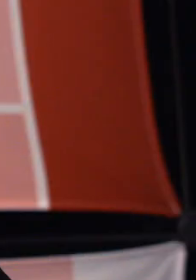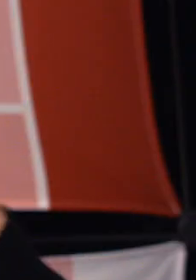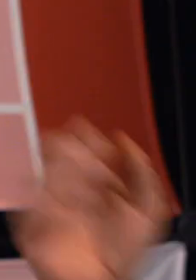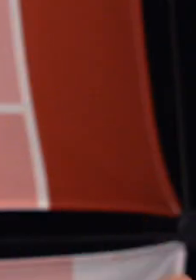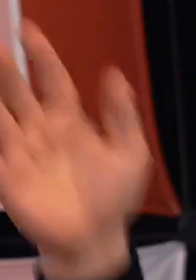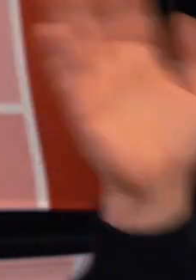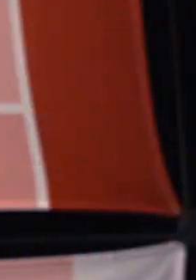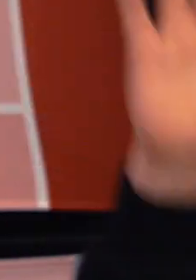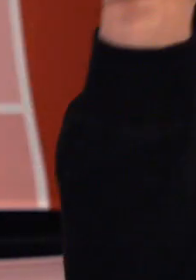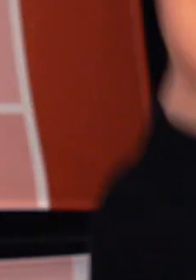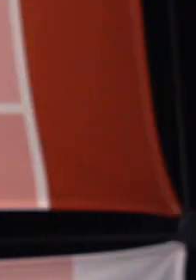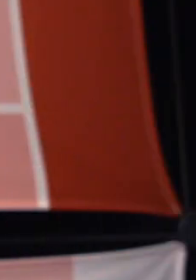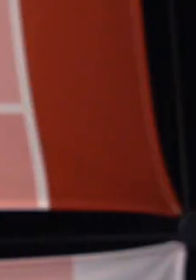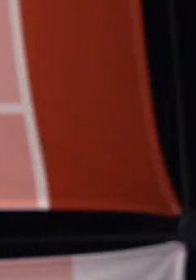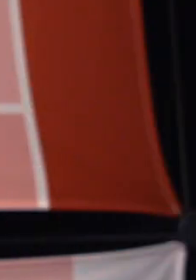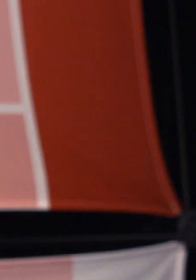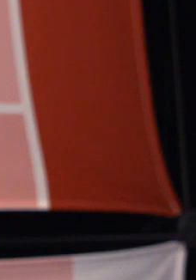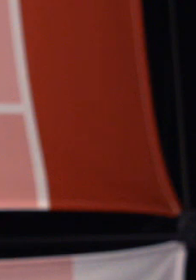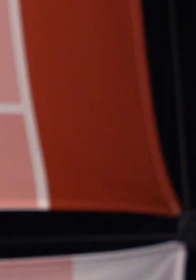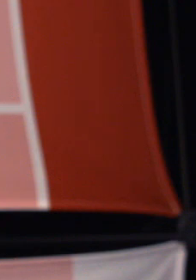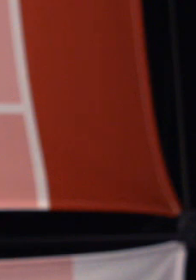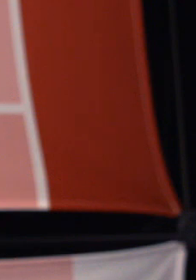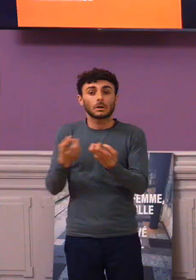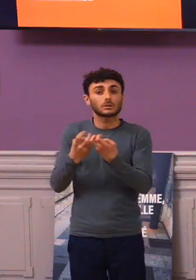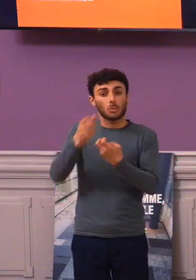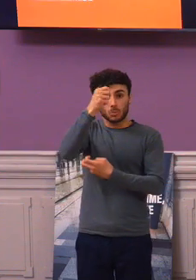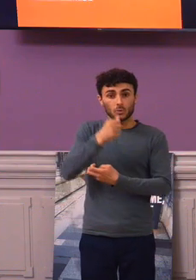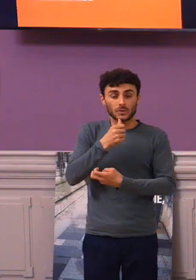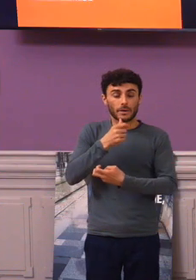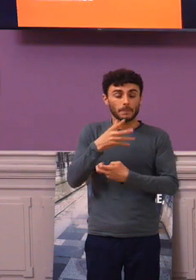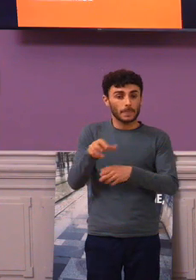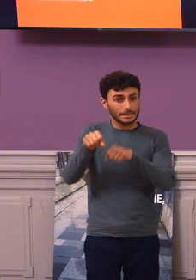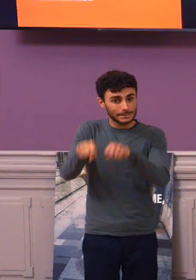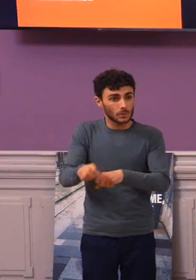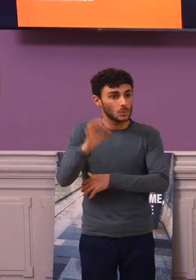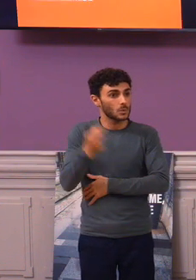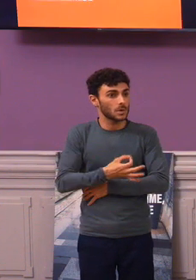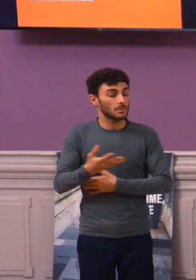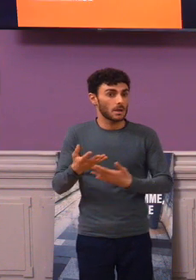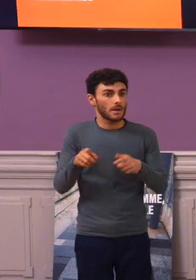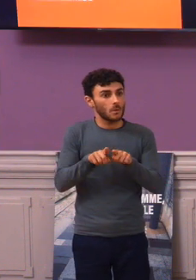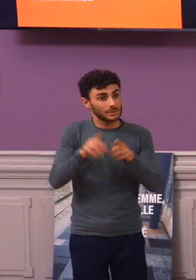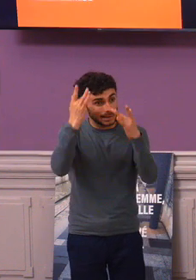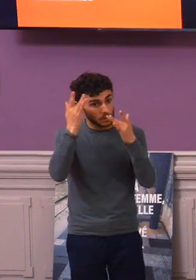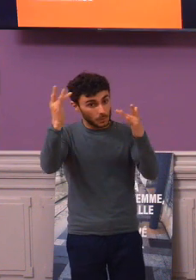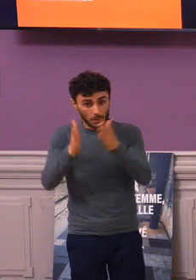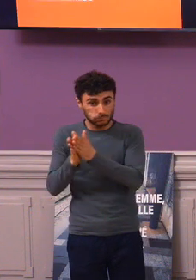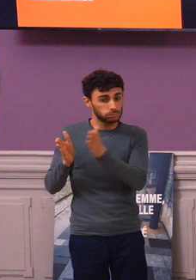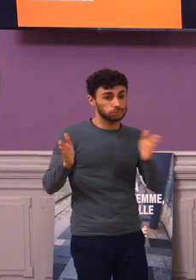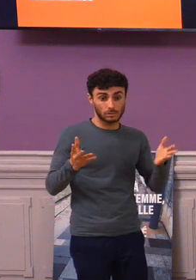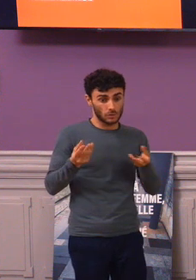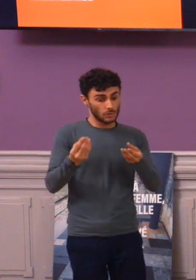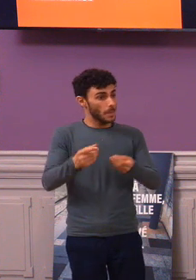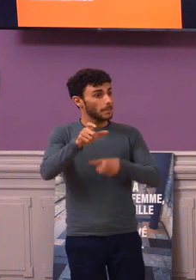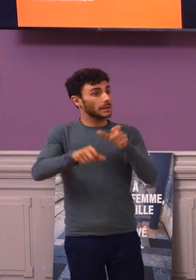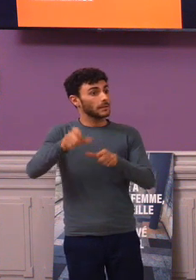Résistance alors on a on a plus il y a pas longtemps retravailler où tout ça parce que c'est aussi leur histoire il faut pas oublier que la culture c'est ce qui permet aussi aux gens de